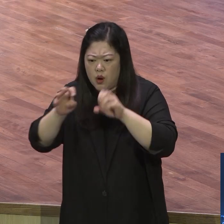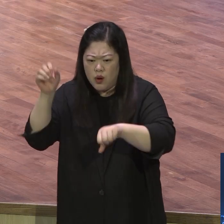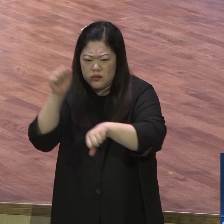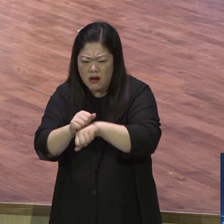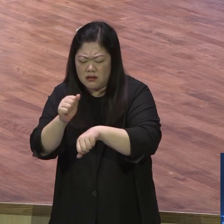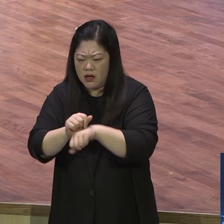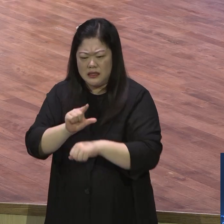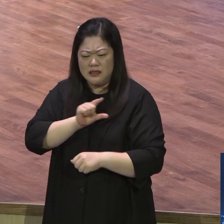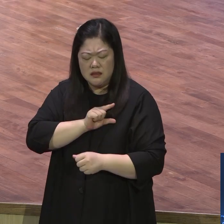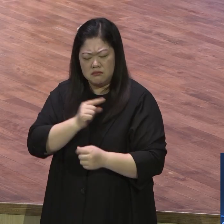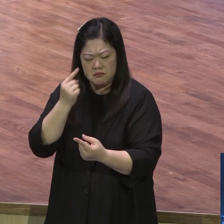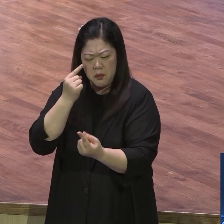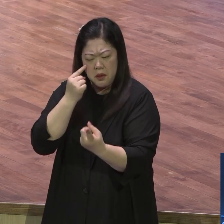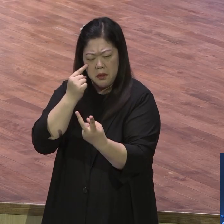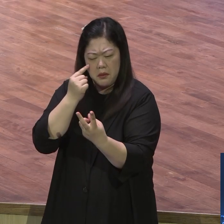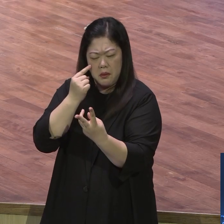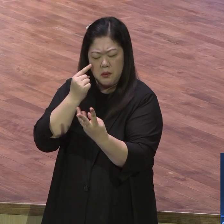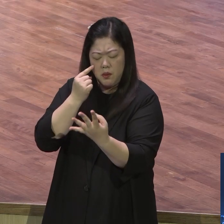보니까